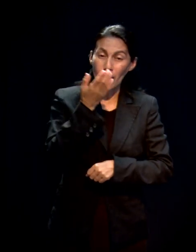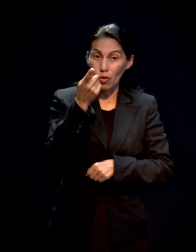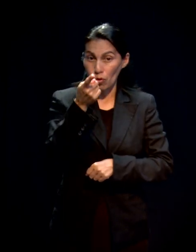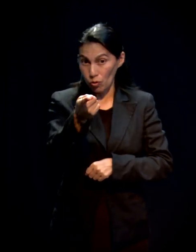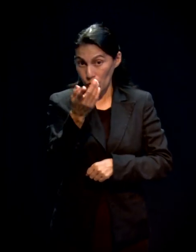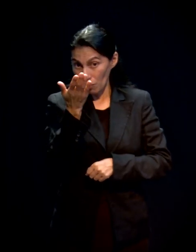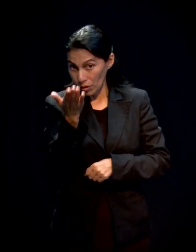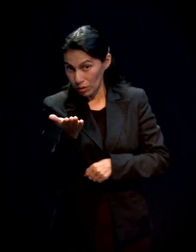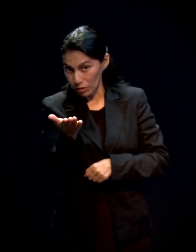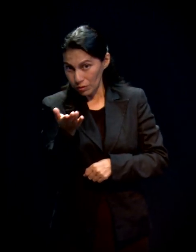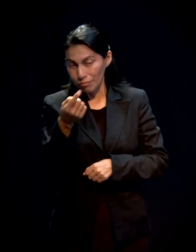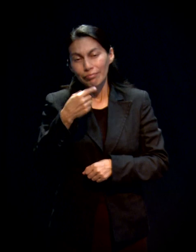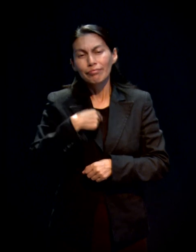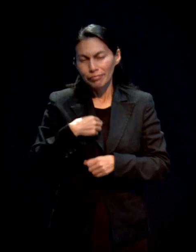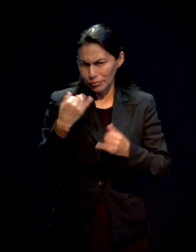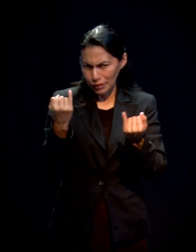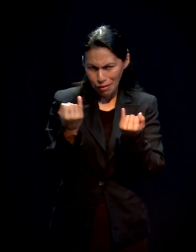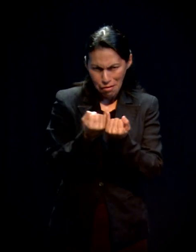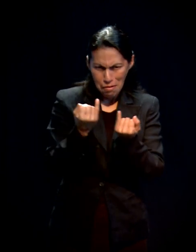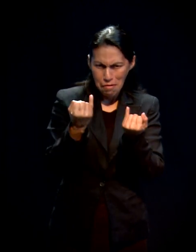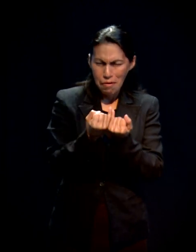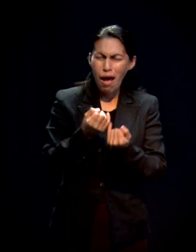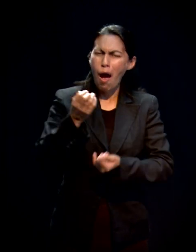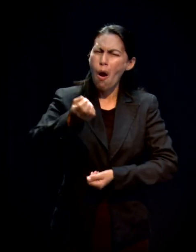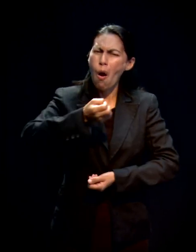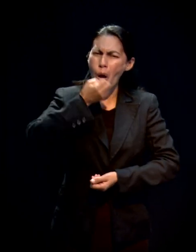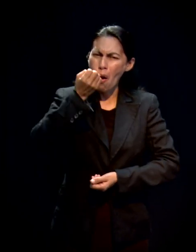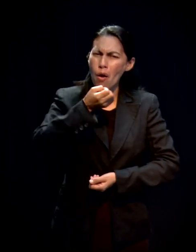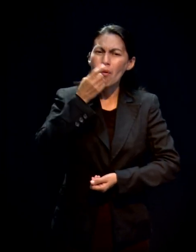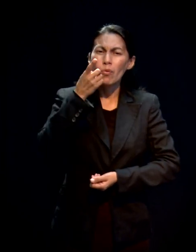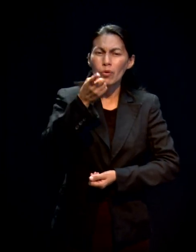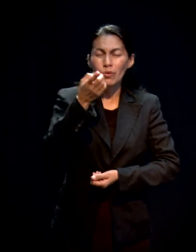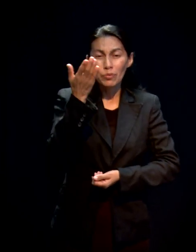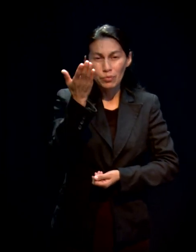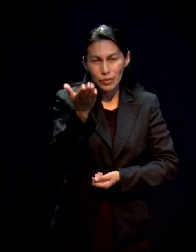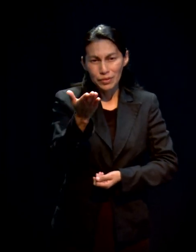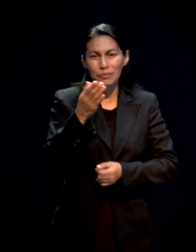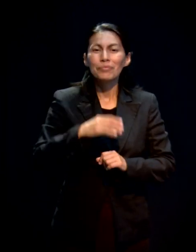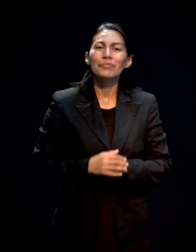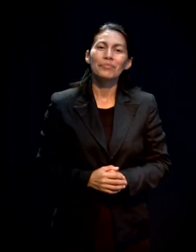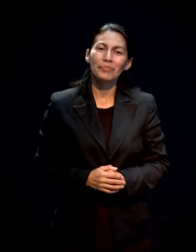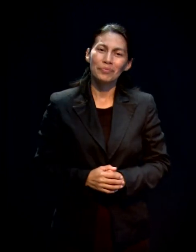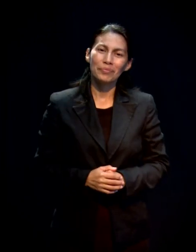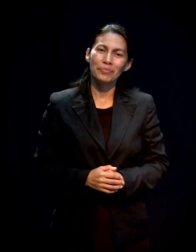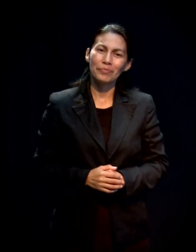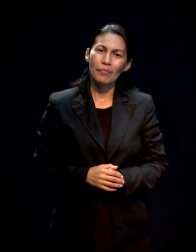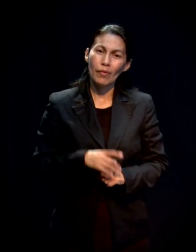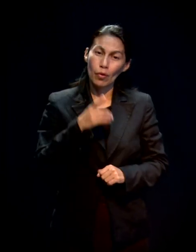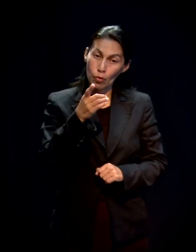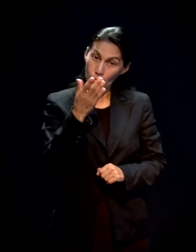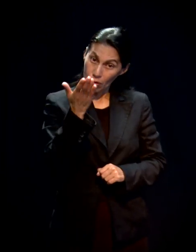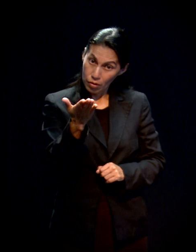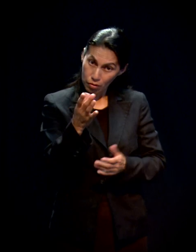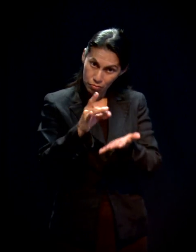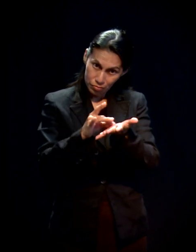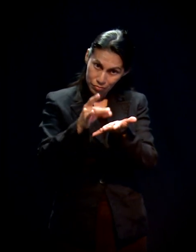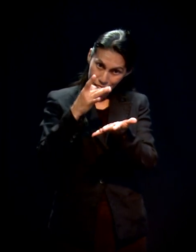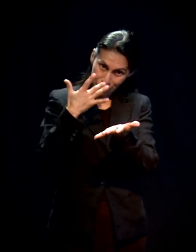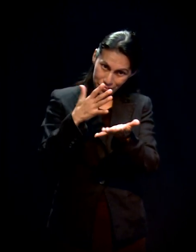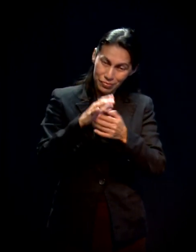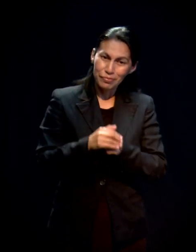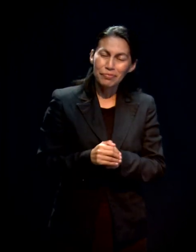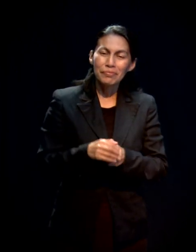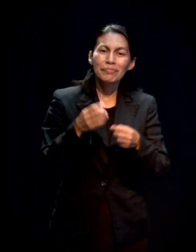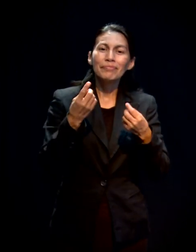petición incluyéndome también yo estoy orando todos los días por tu petición envía tus